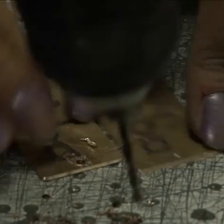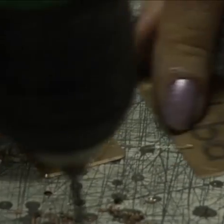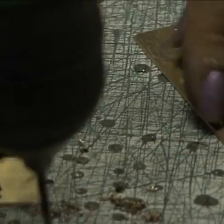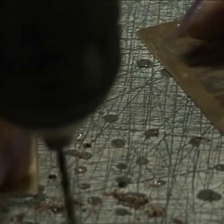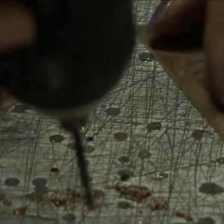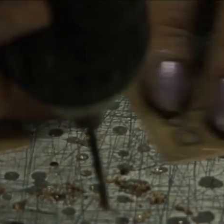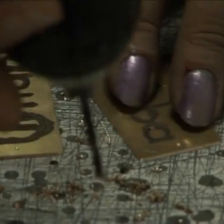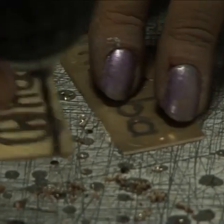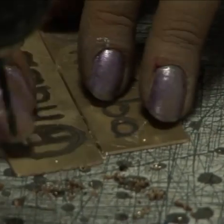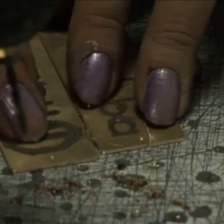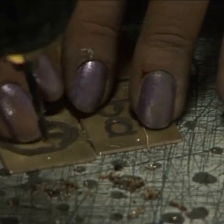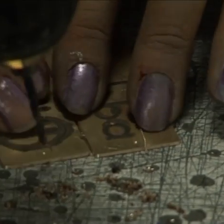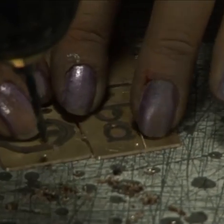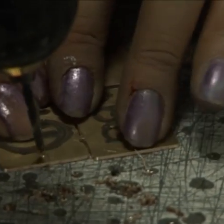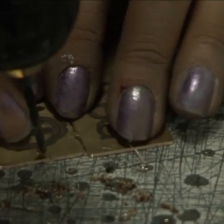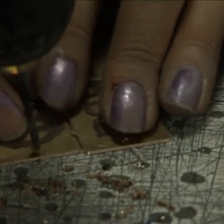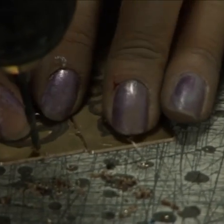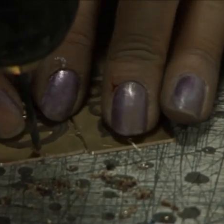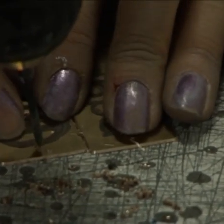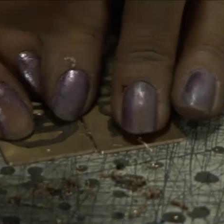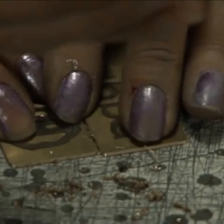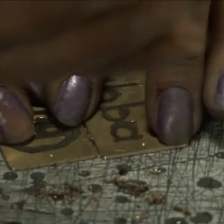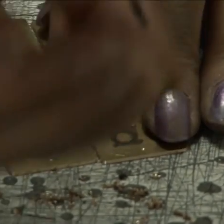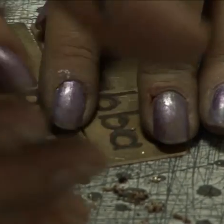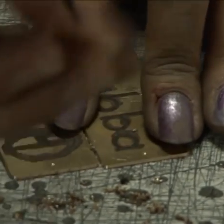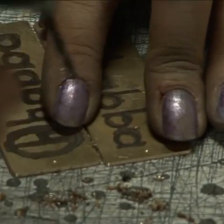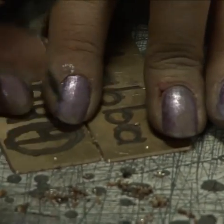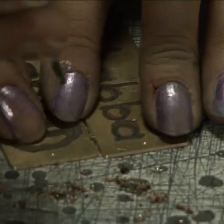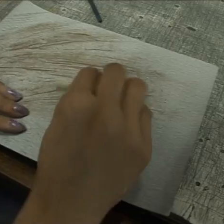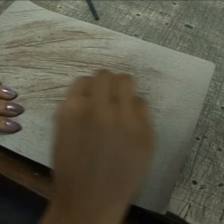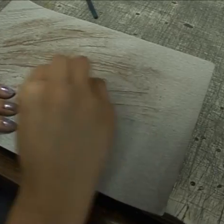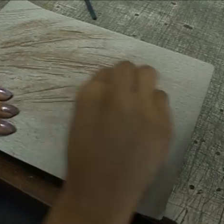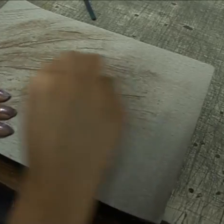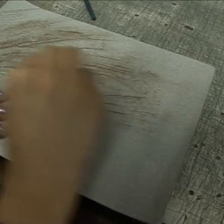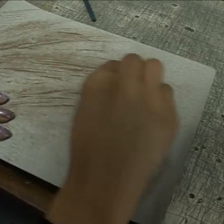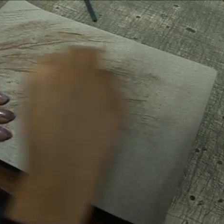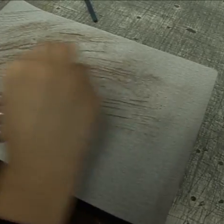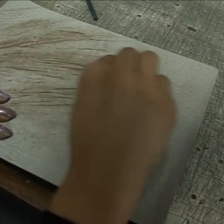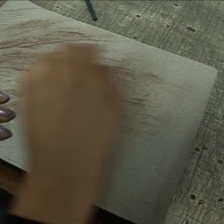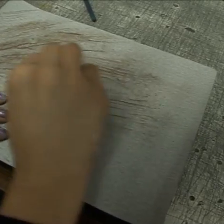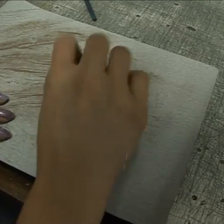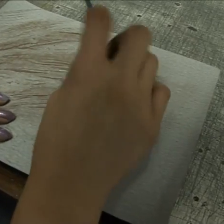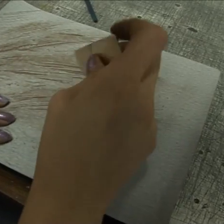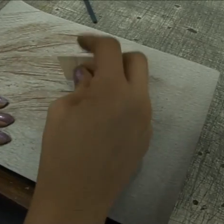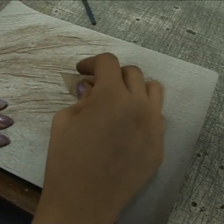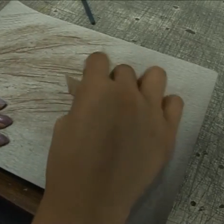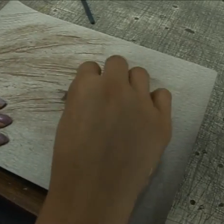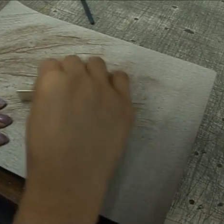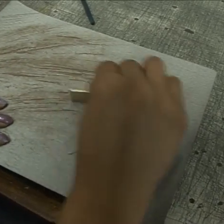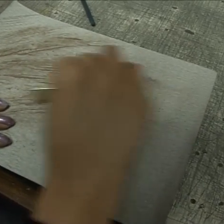vizualnih komunikacija, 10 uposlenih, visoko kvalifikovanih uposlenika koji